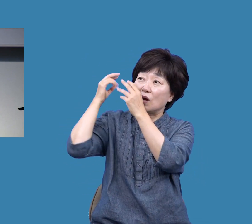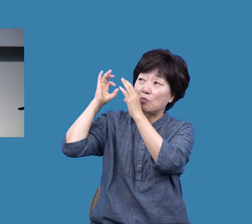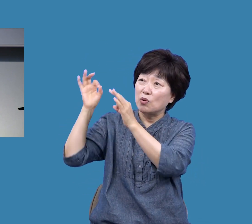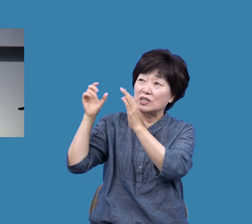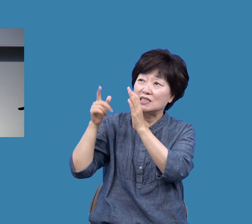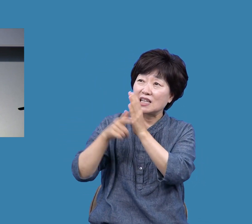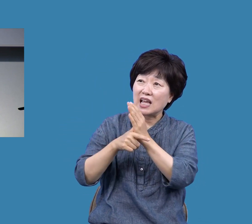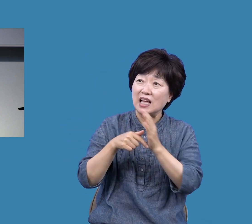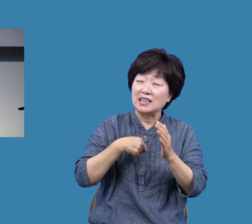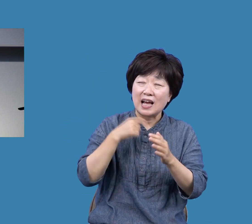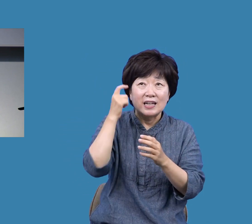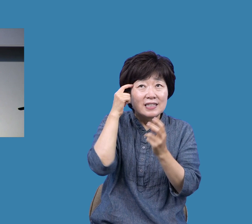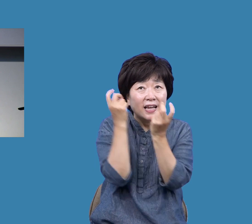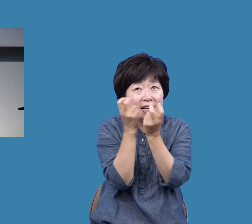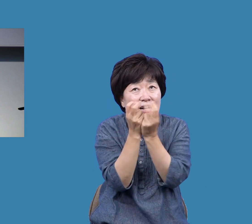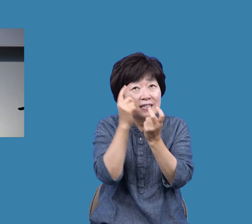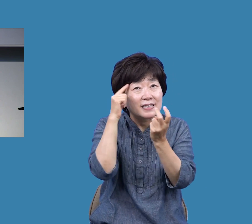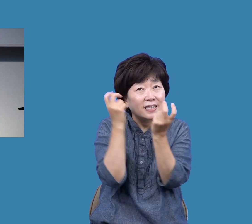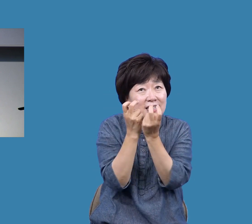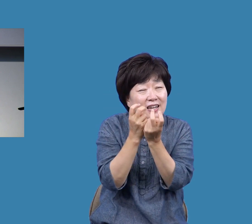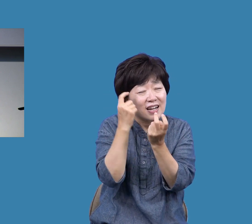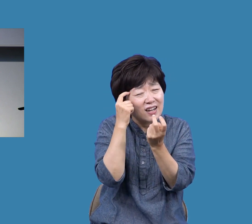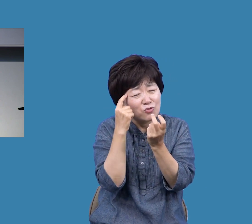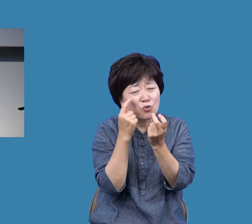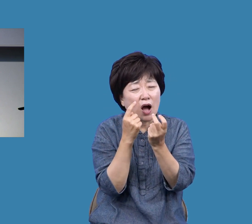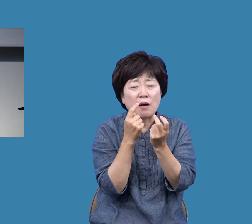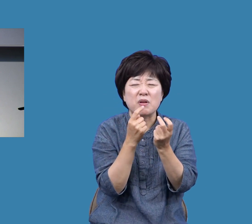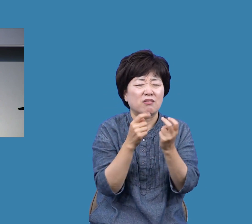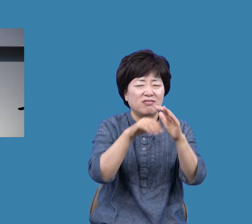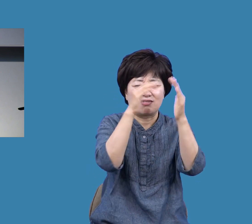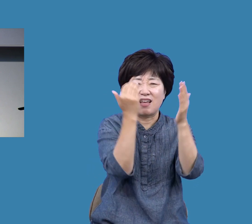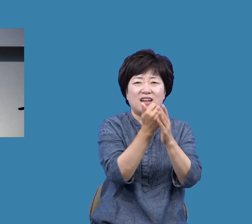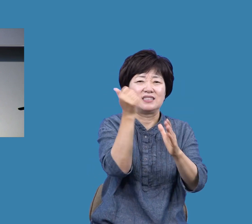땐 다 실패했다는 거예요. 그렇게 했을 땐 다 실패했어요.